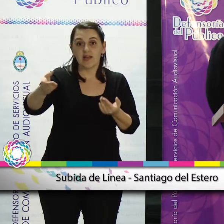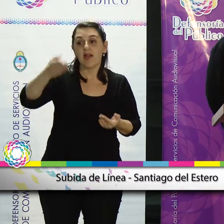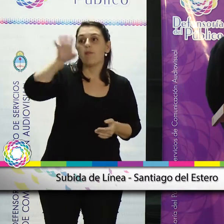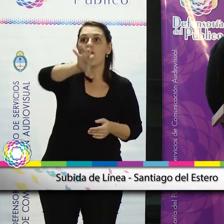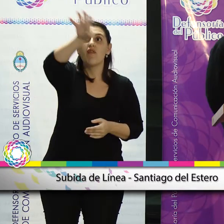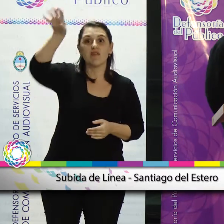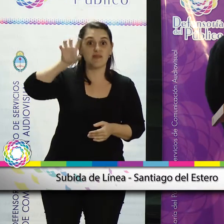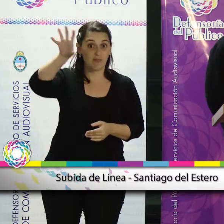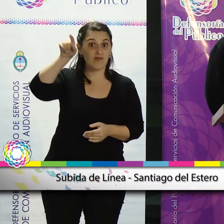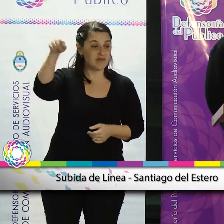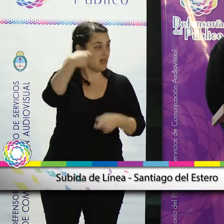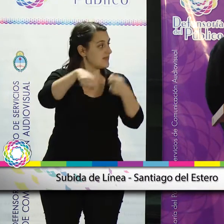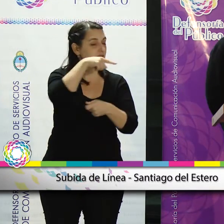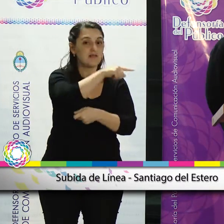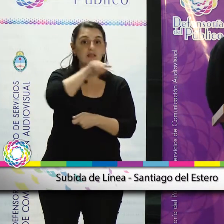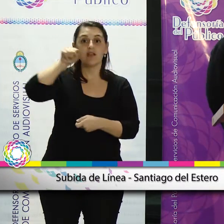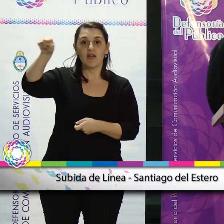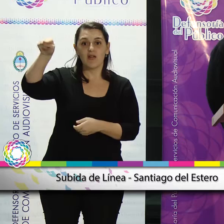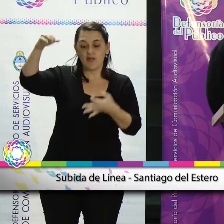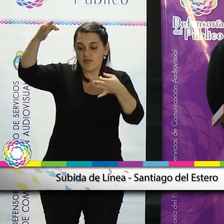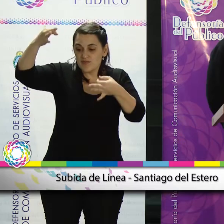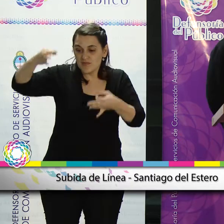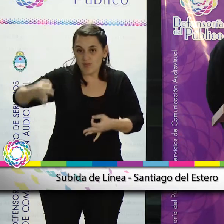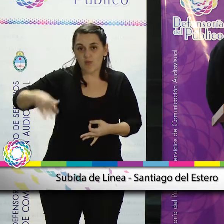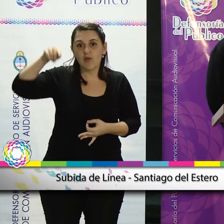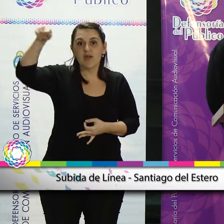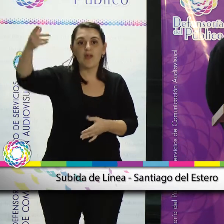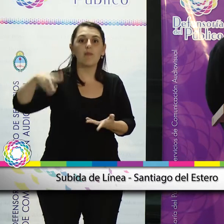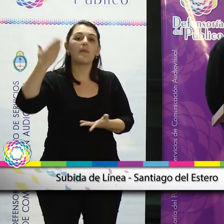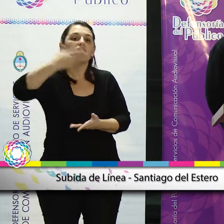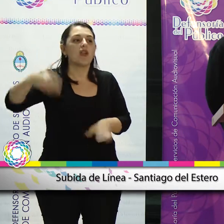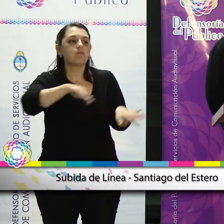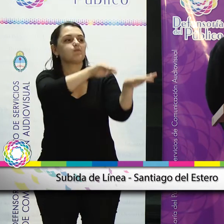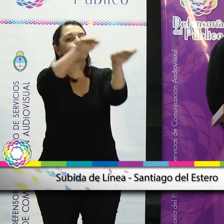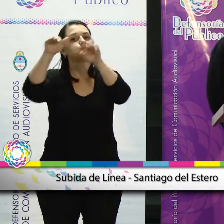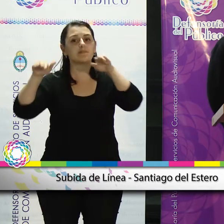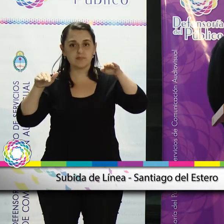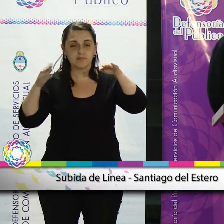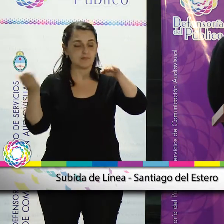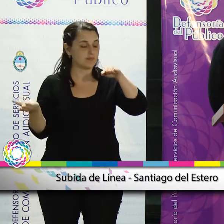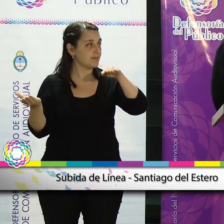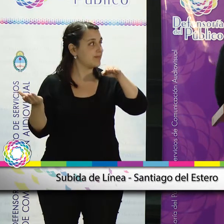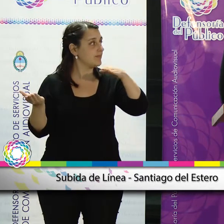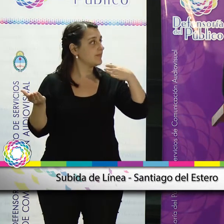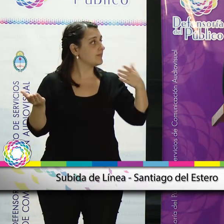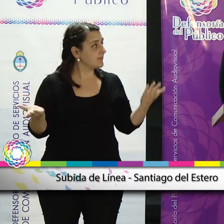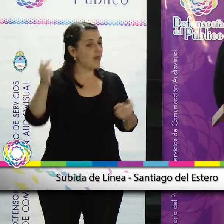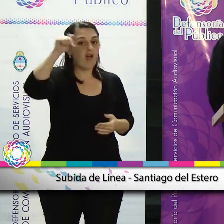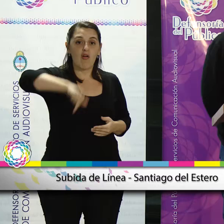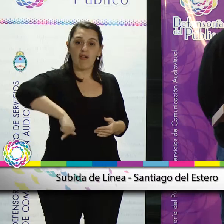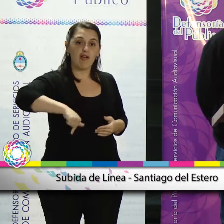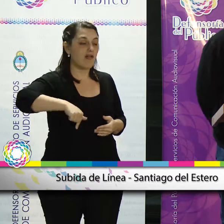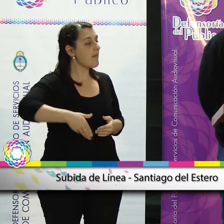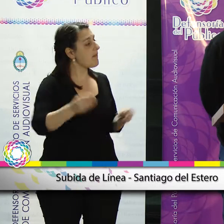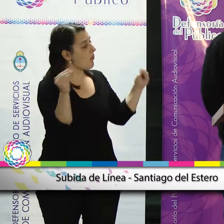nuestra provincia discrecionalmente se unifican los relatos sí así que bueno ahora les dejo